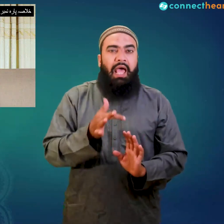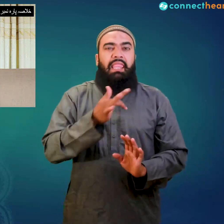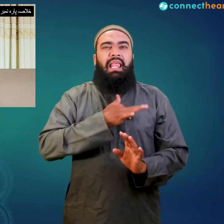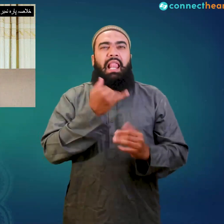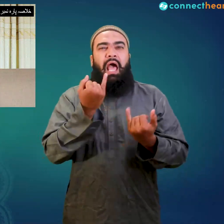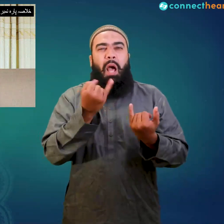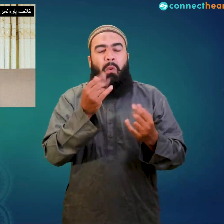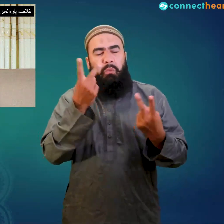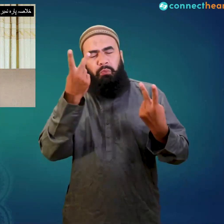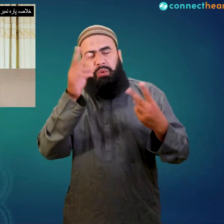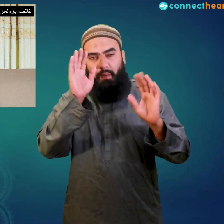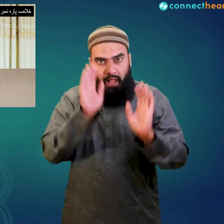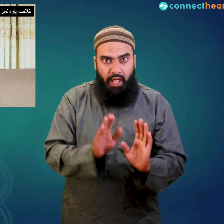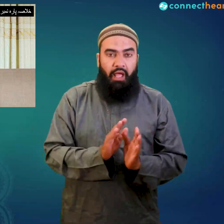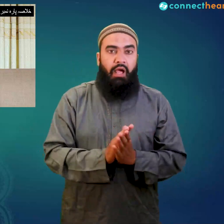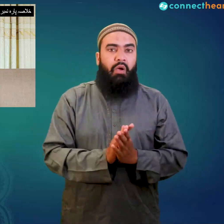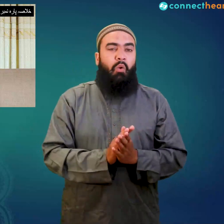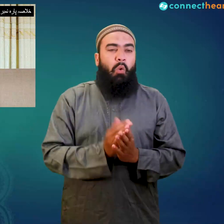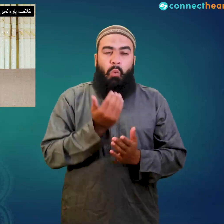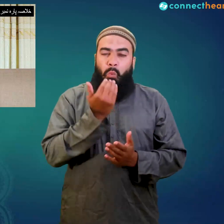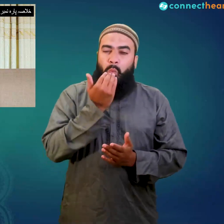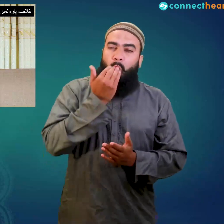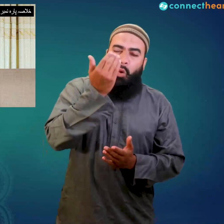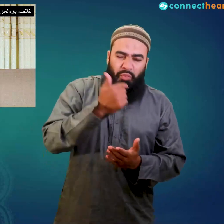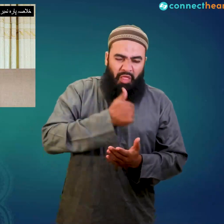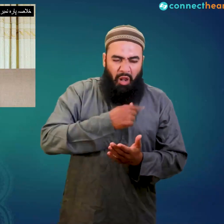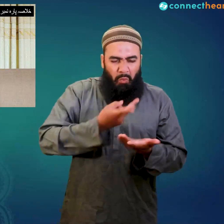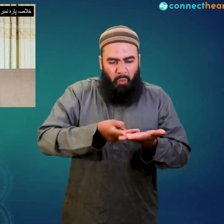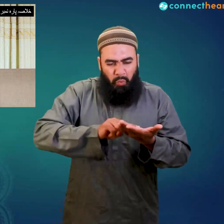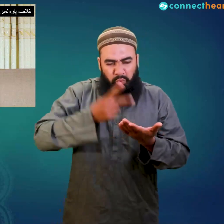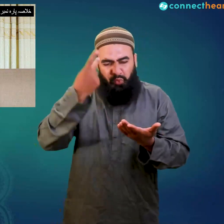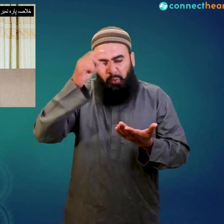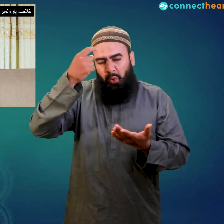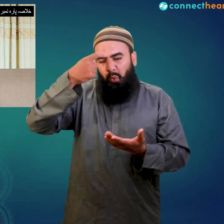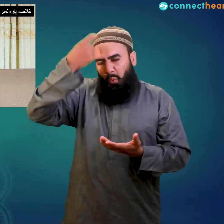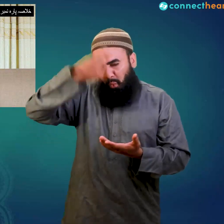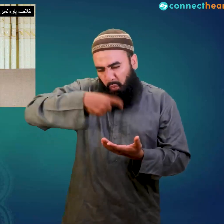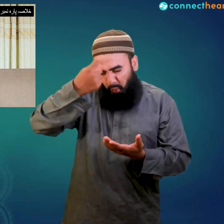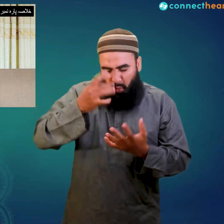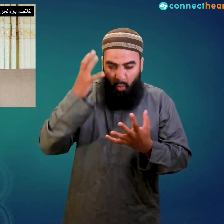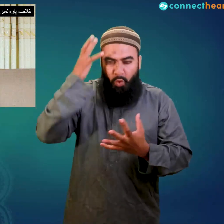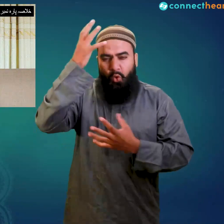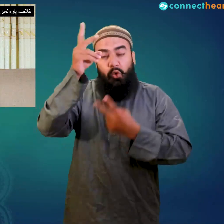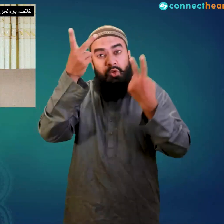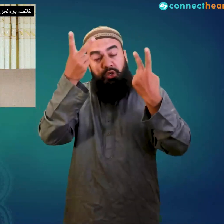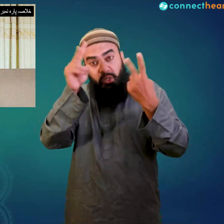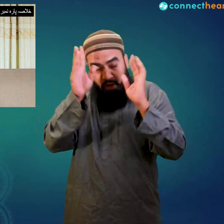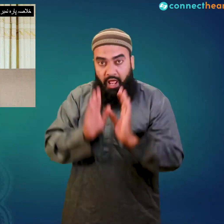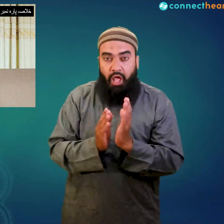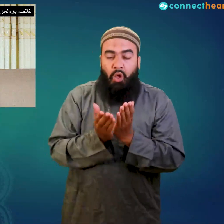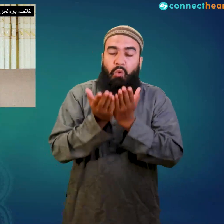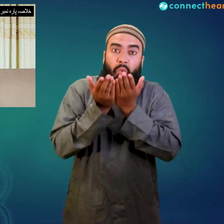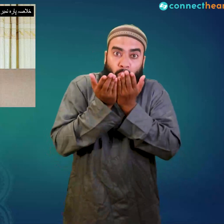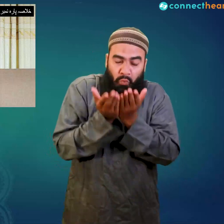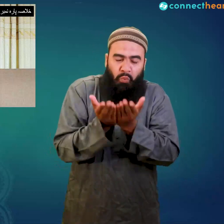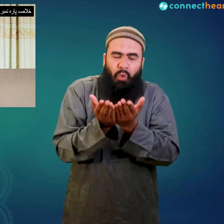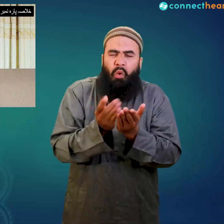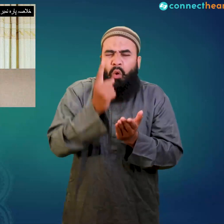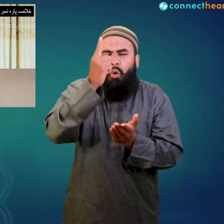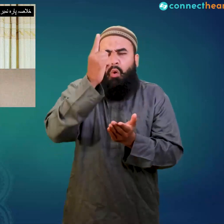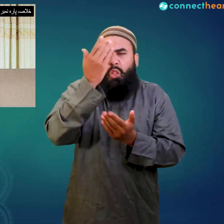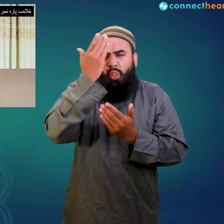کو مضطر کہا جاتا ہے۔ اللہ کو اخلاص کے ساتھ یہ پکارتا ہے۔ جب حالت اضطرار ہو تو